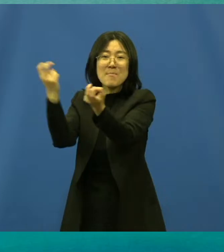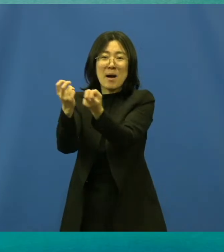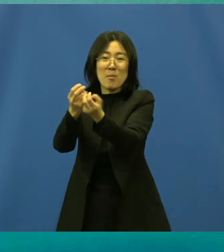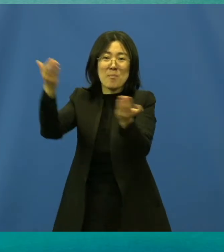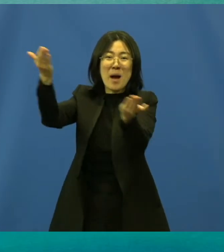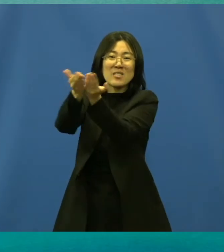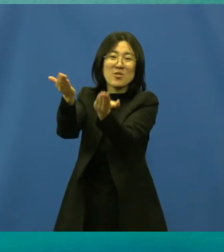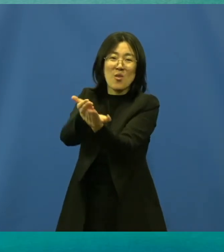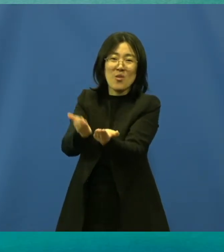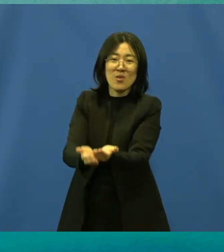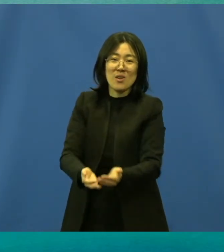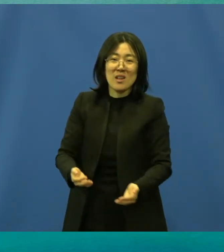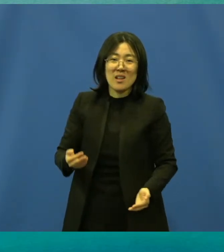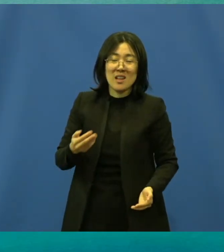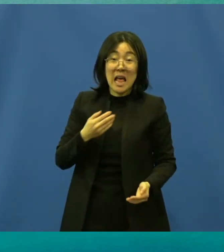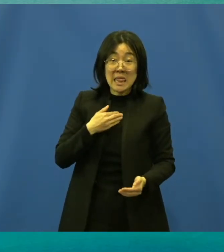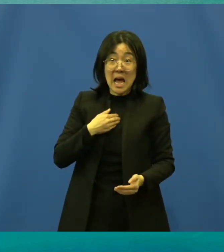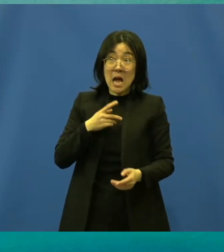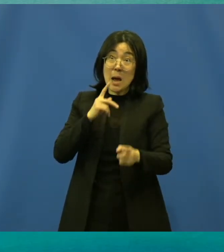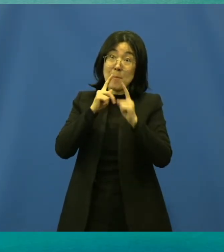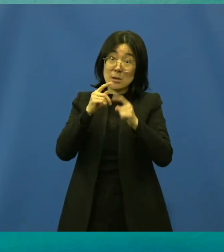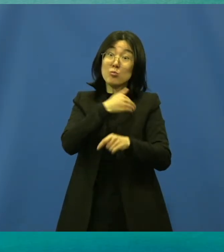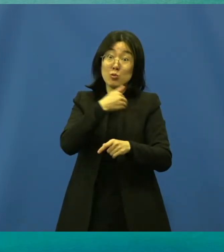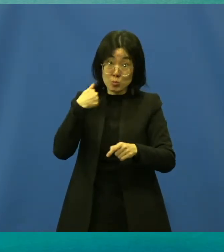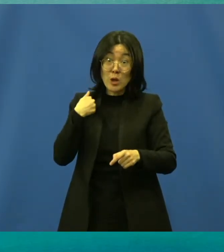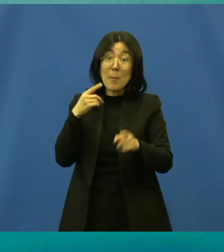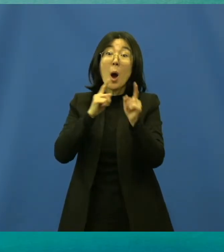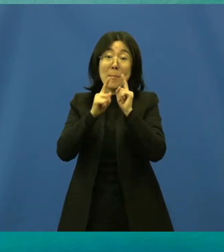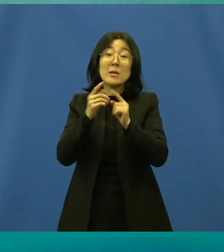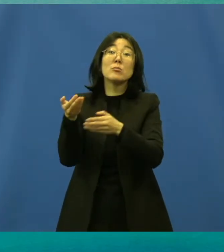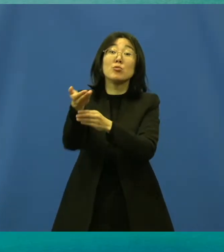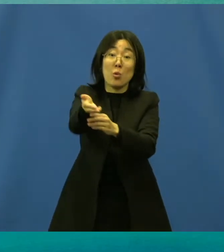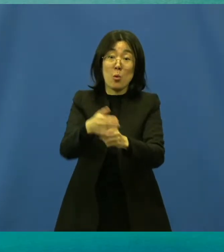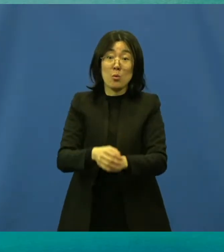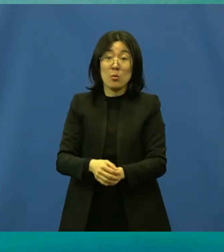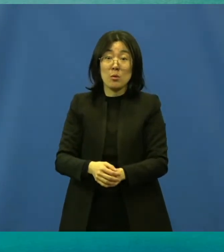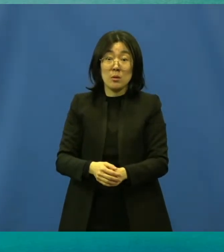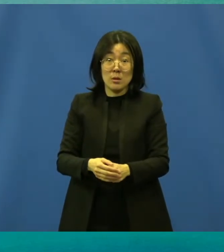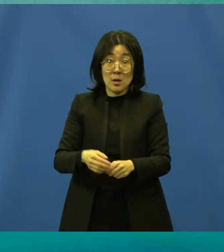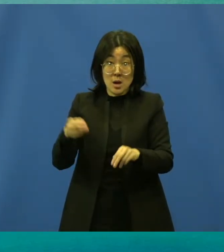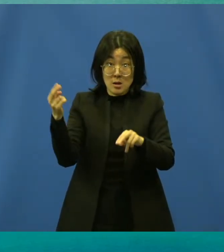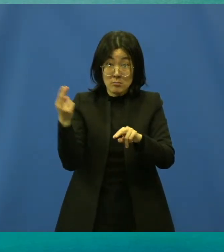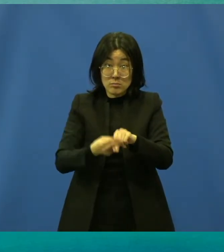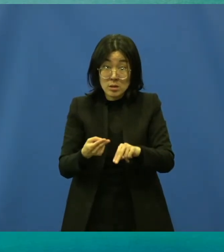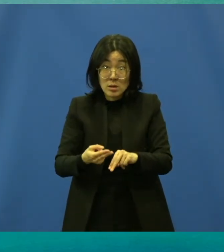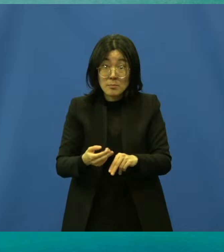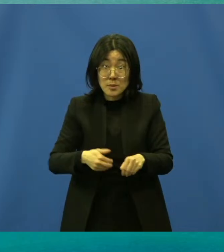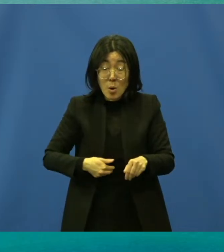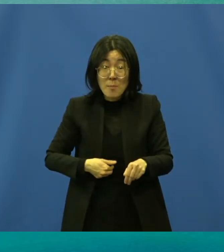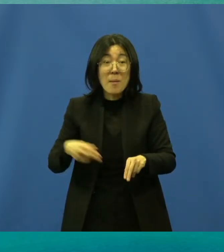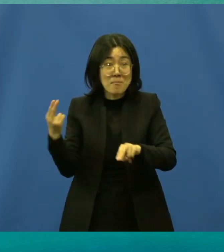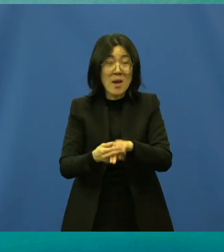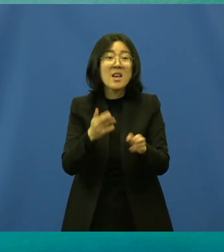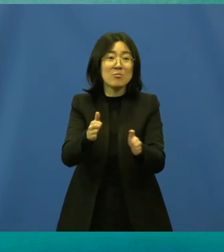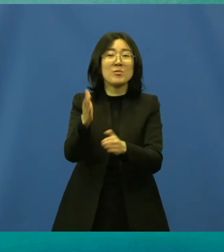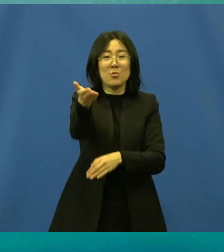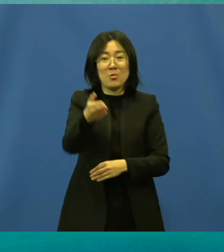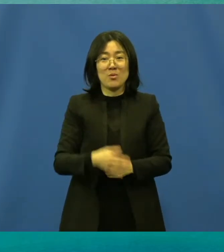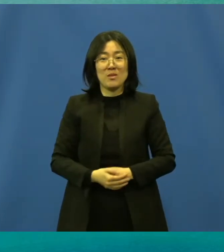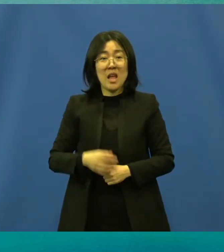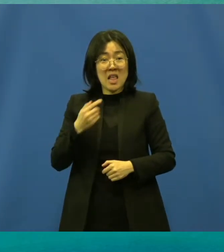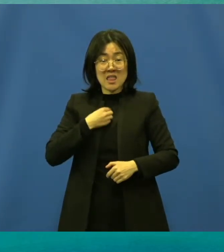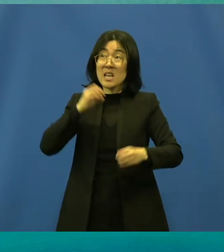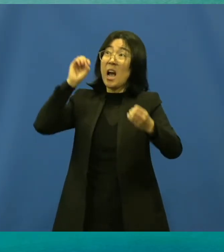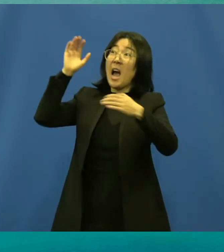하나님은 요나에게는 물고기를 통해서 레슨을 받게 하셨습니다. 그런데 하나님은 한 가지 방법이 아닙니다. 수만 가지의 방법을 가지고